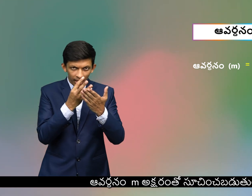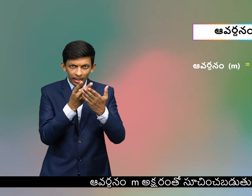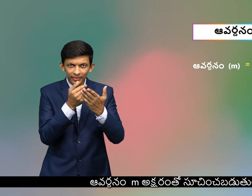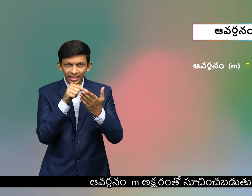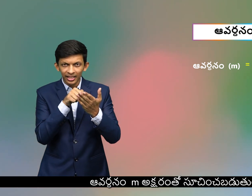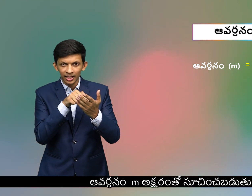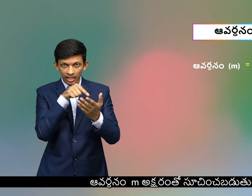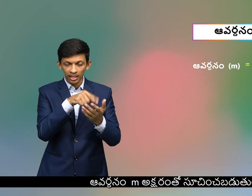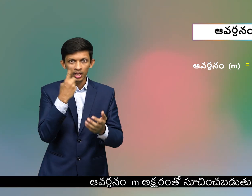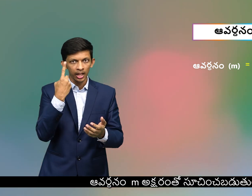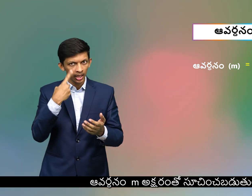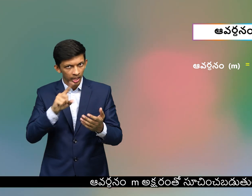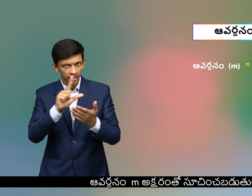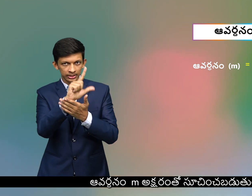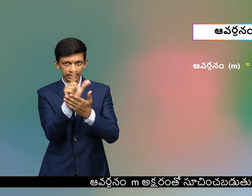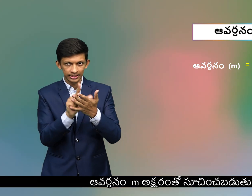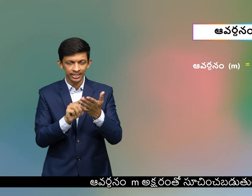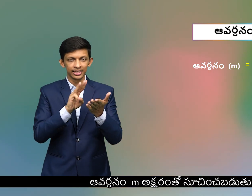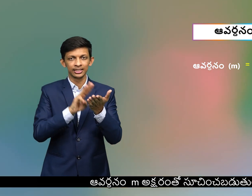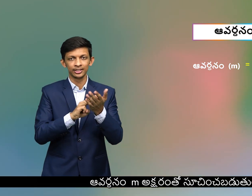ఆవర్ధనం M అక్షరంతో సూచించబడుతుంది.